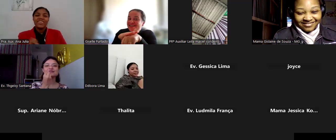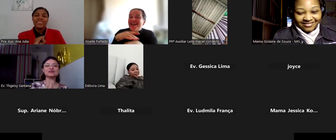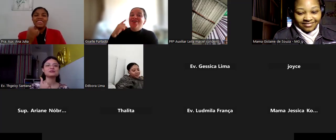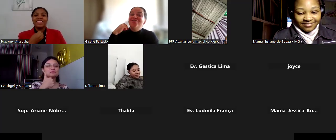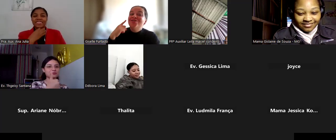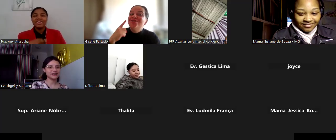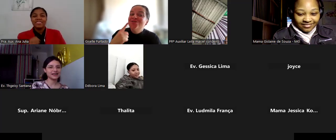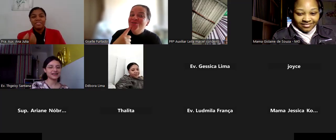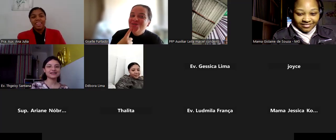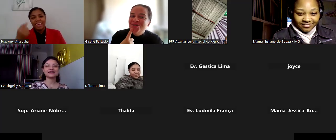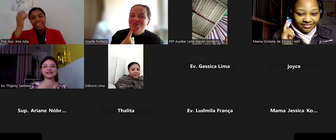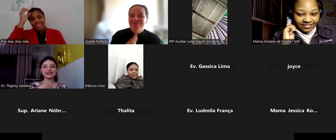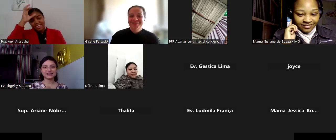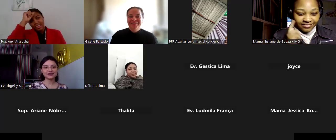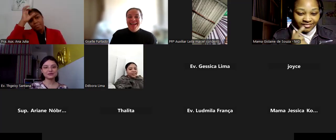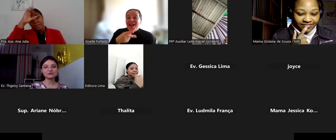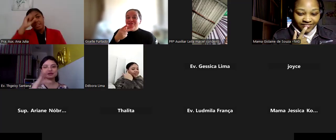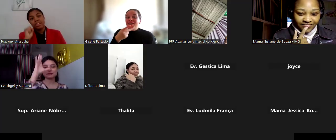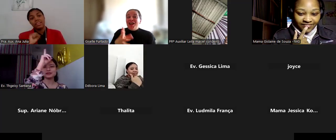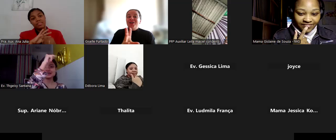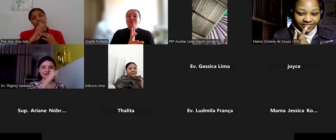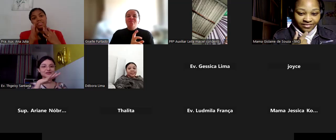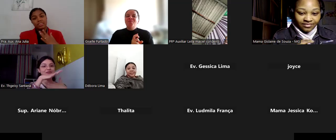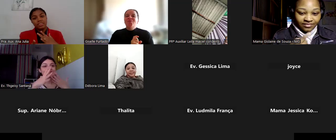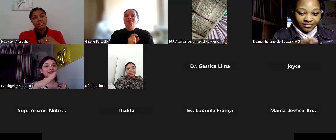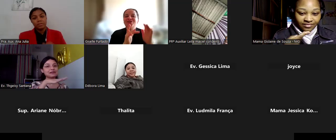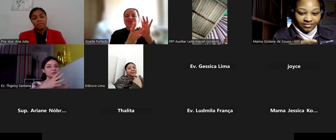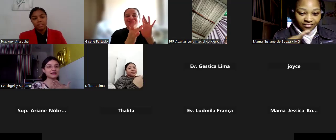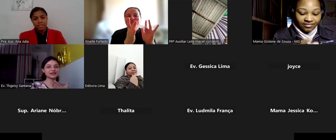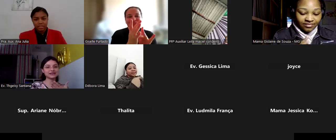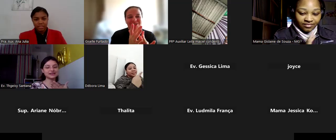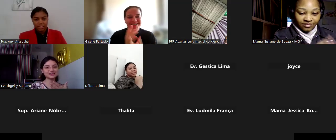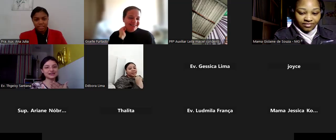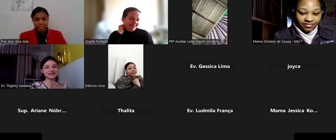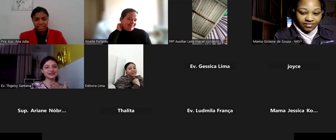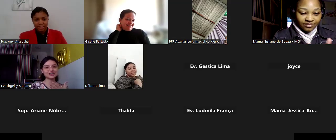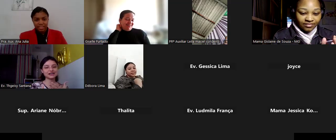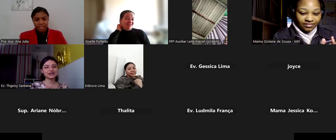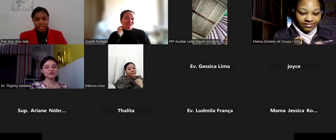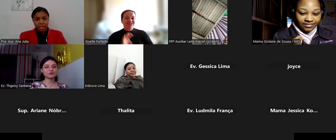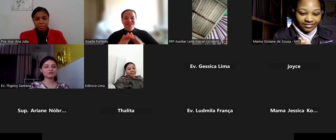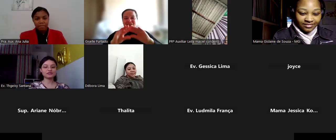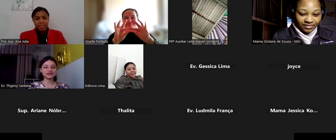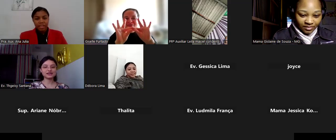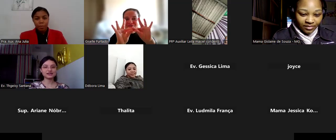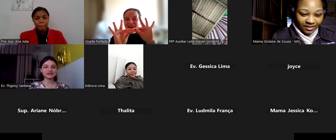Conversar com o som. Falar do amor de Jesus. Ó, a gente já tem uma